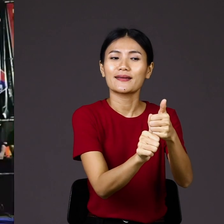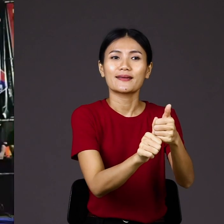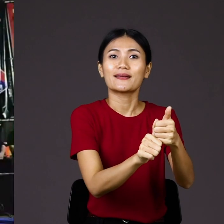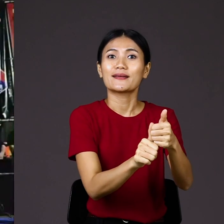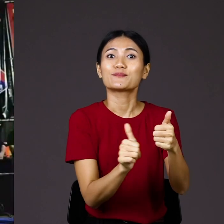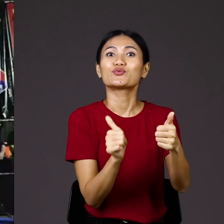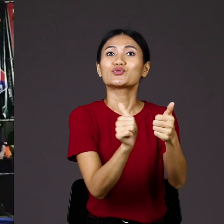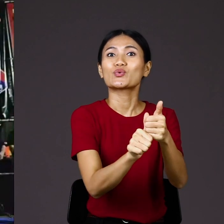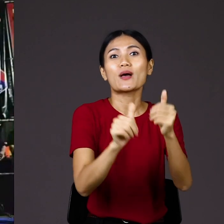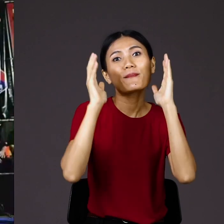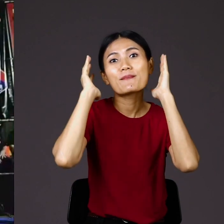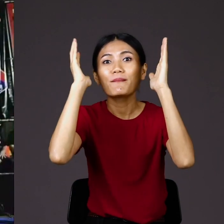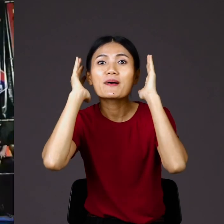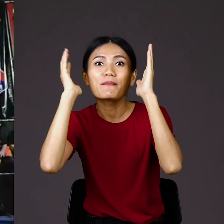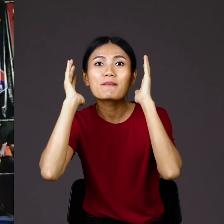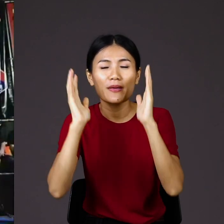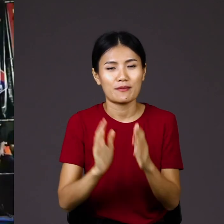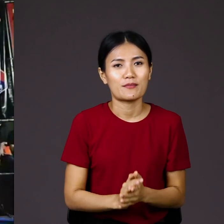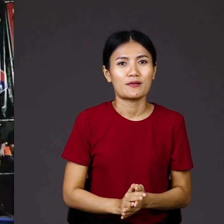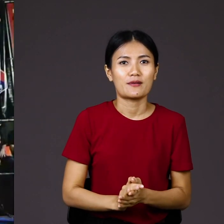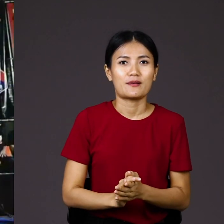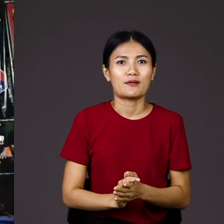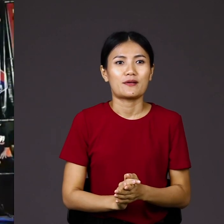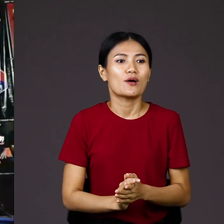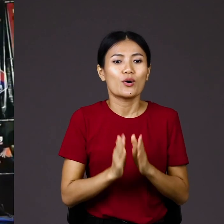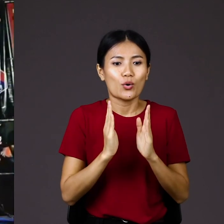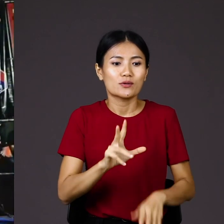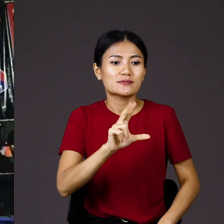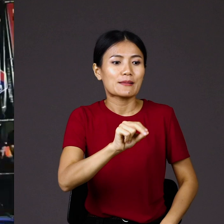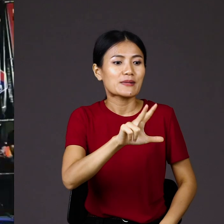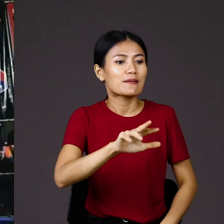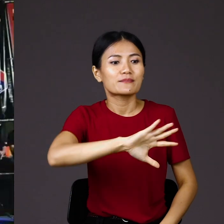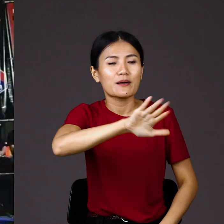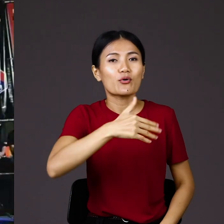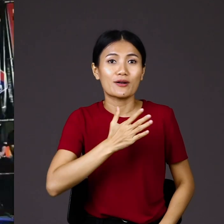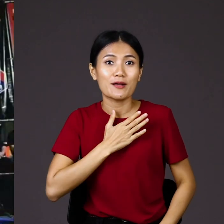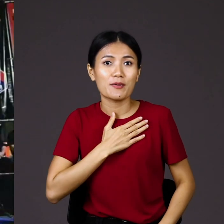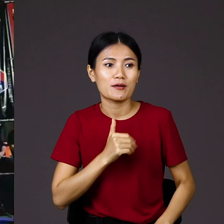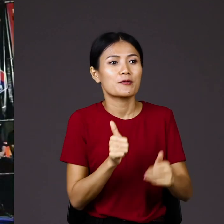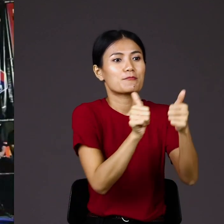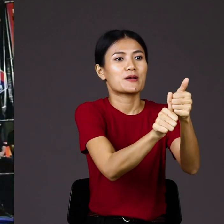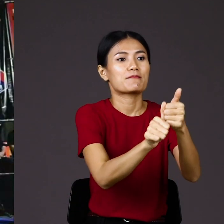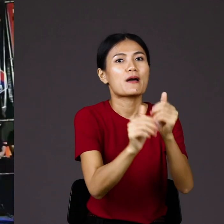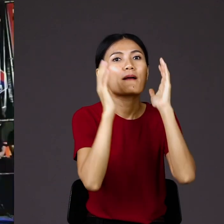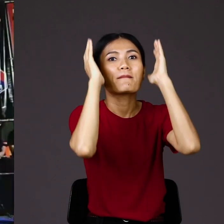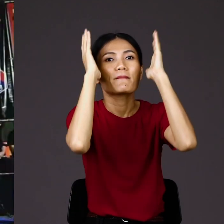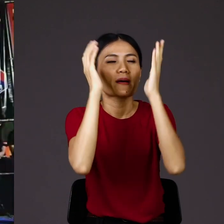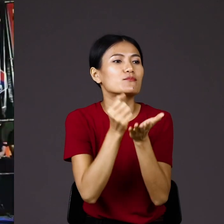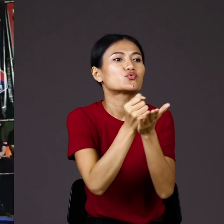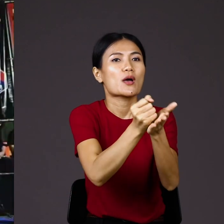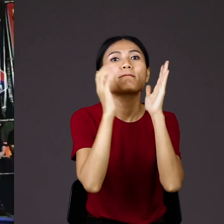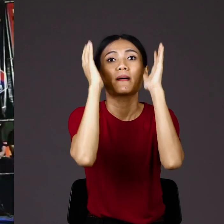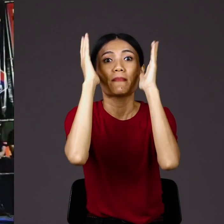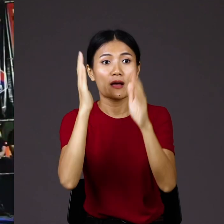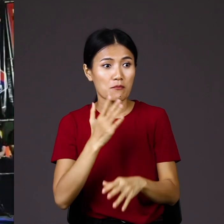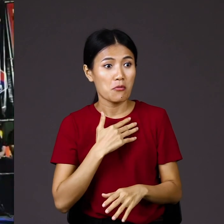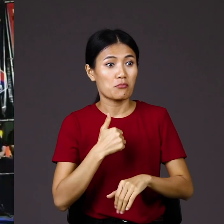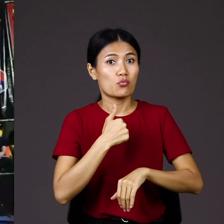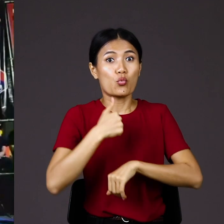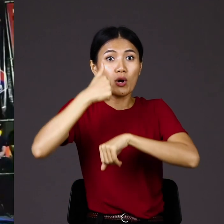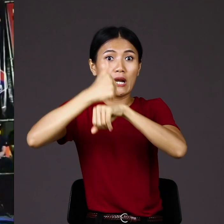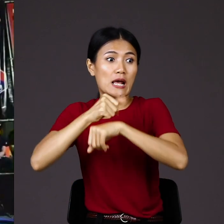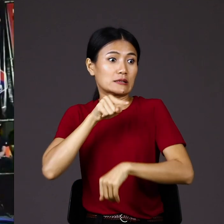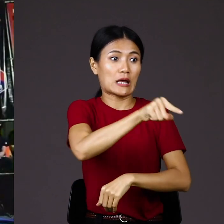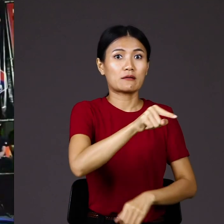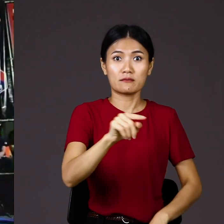เสียงของไพบูลย์กิจวรวุฒิและผู้สมัครสจ33คนของเราผมไม่ใช่เจ้านายของคุณไพ